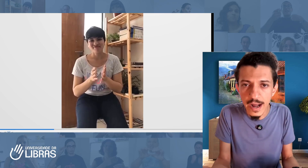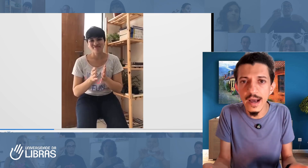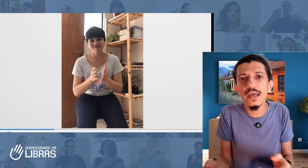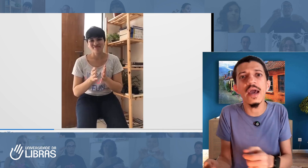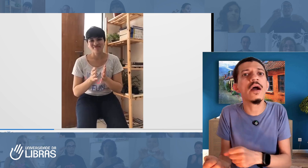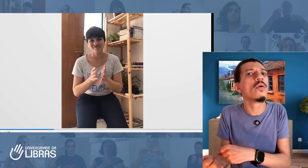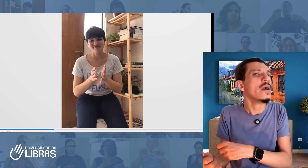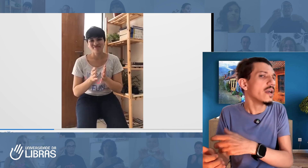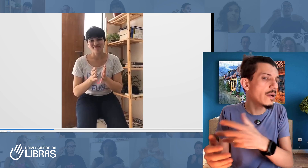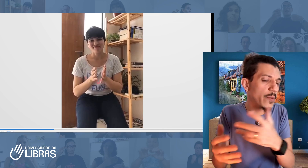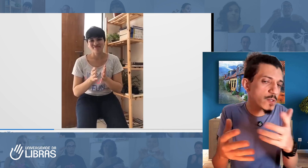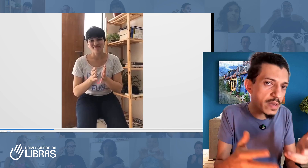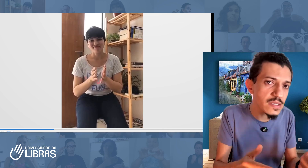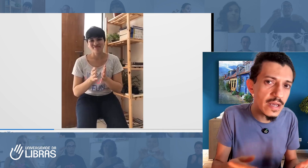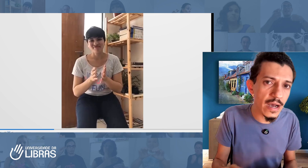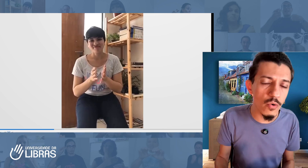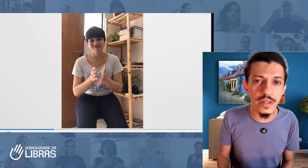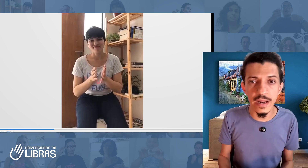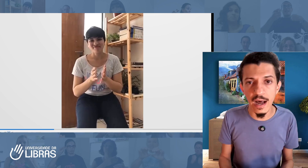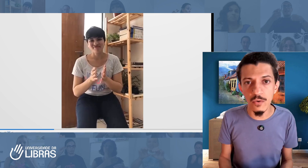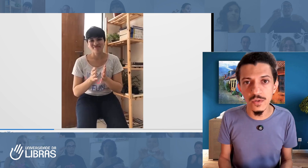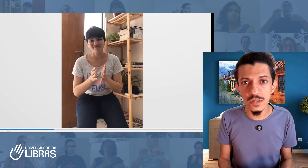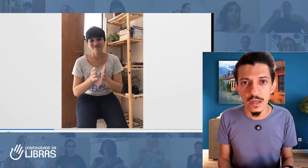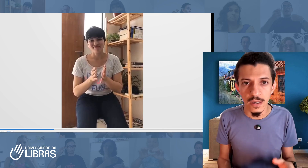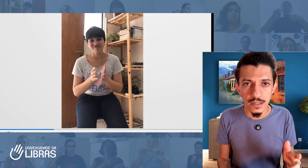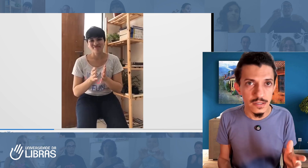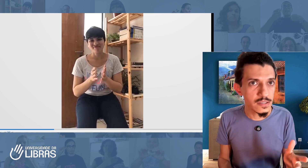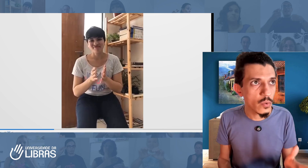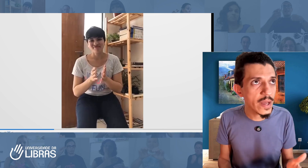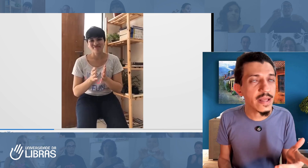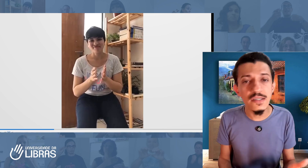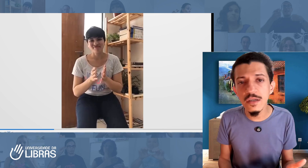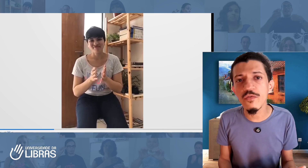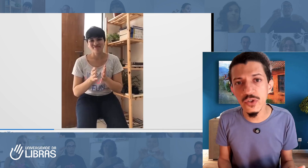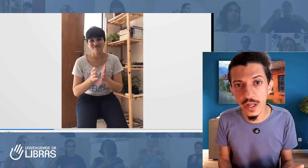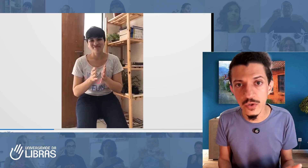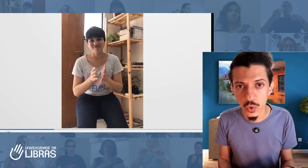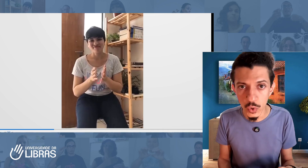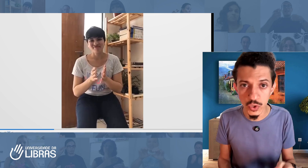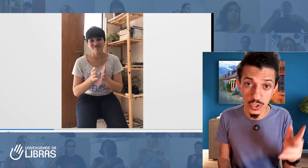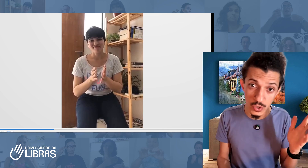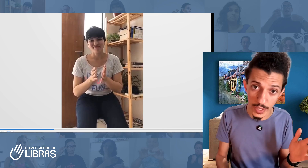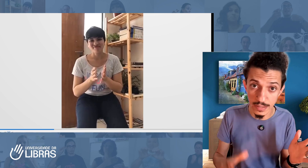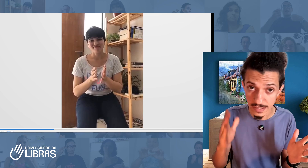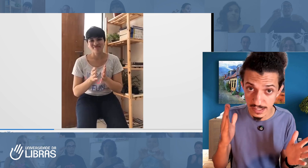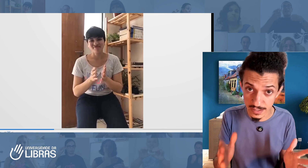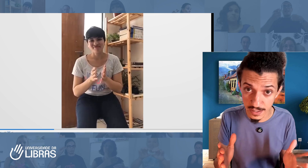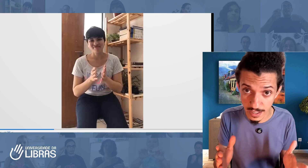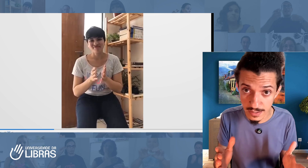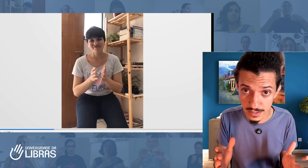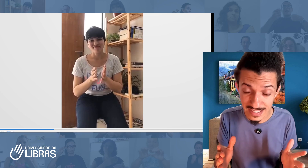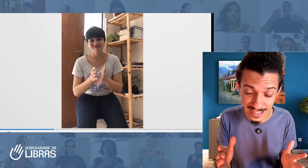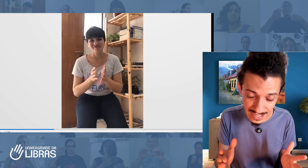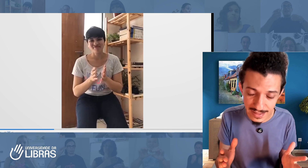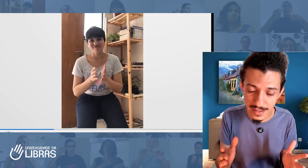namorar a Raquel, e depois comecei a coordenar os 55 funcionários surdos, 18